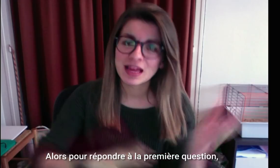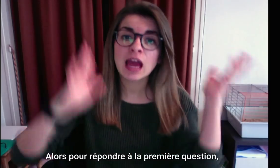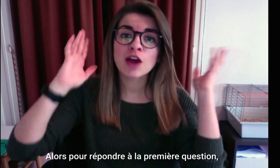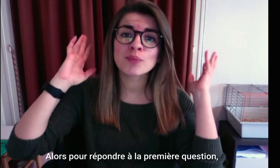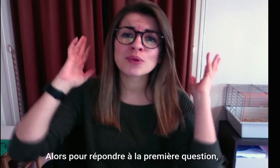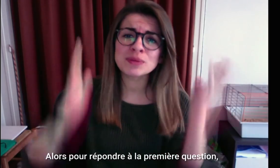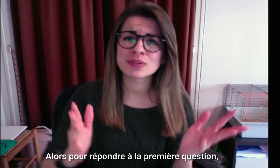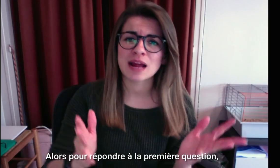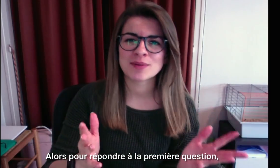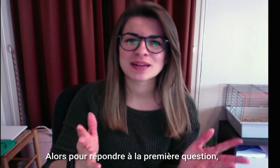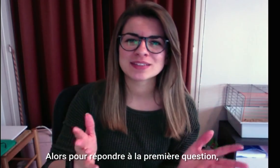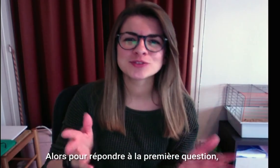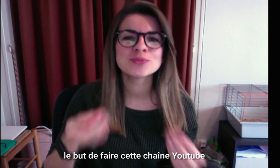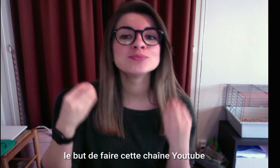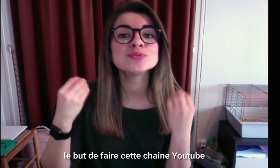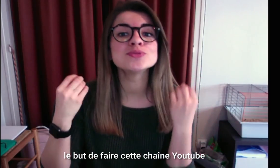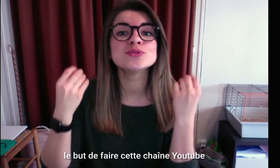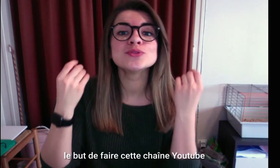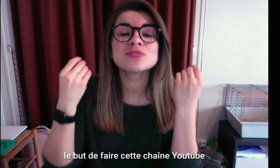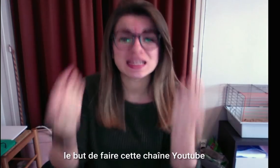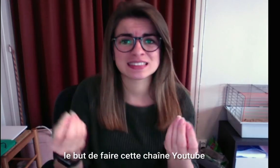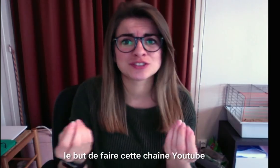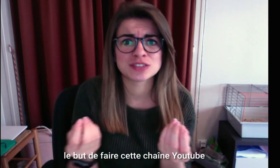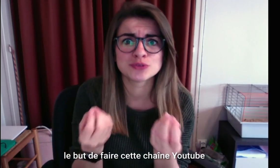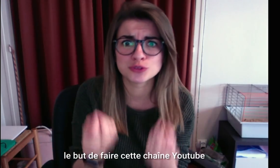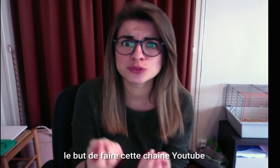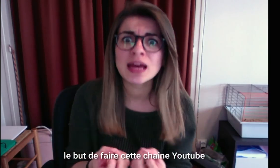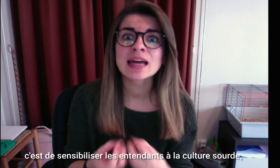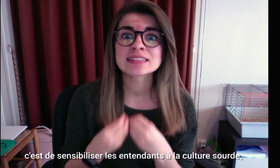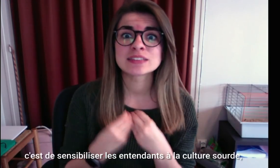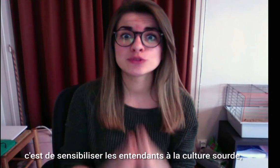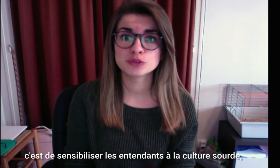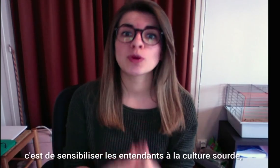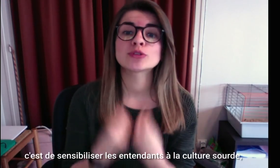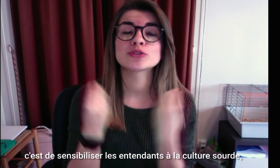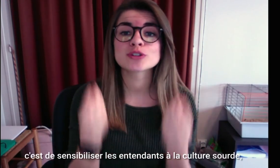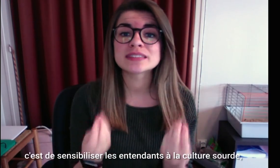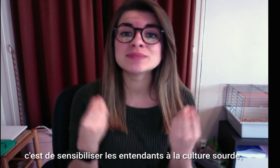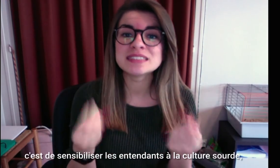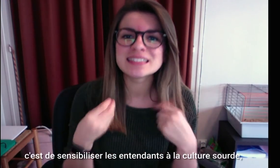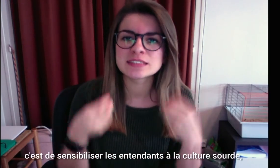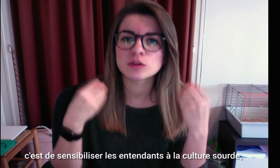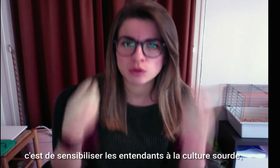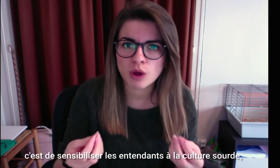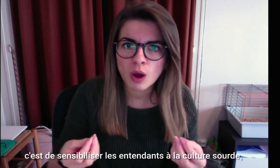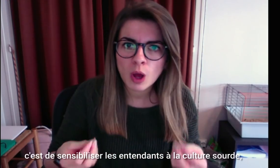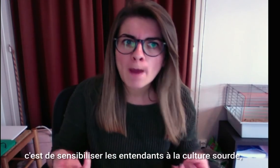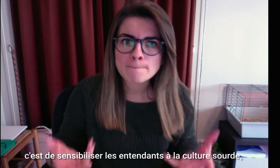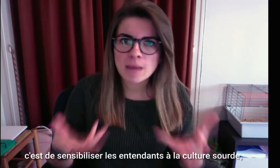Alors, pour répondre à la première question, mon but de faire cette chaîne YouTube, c'est justement de sensibiliser les entendants par